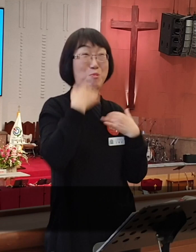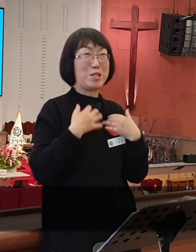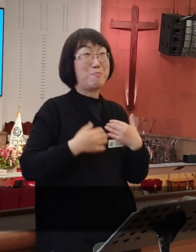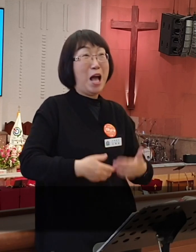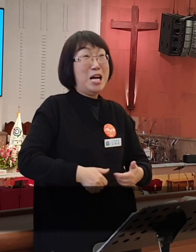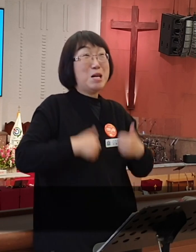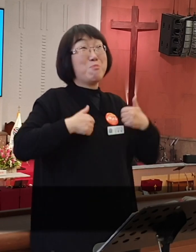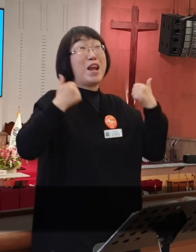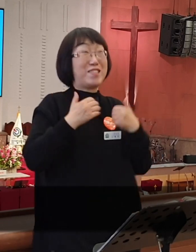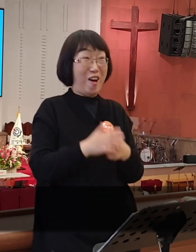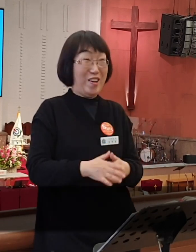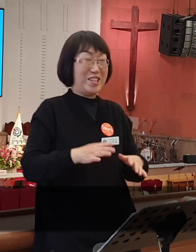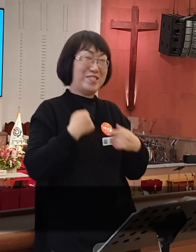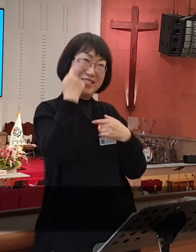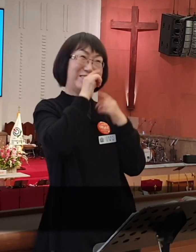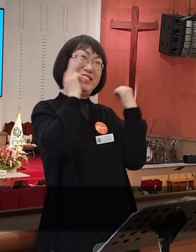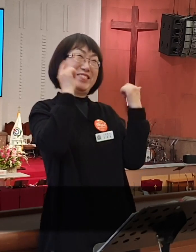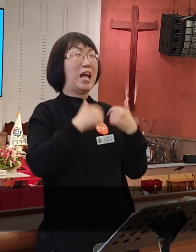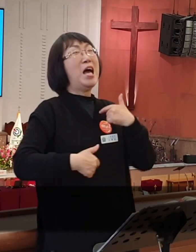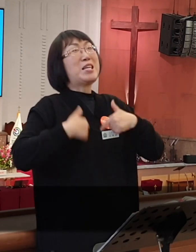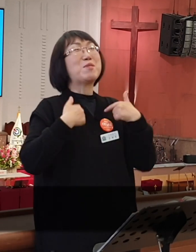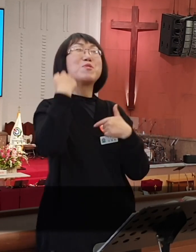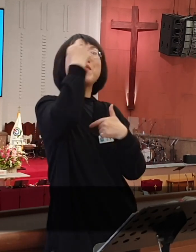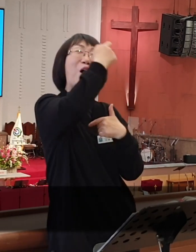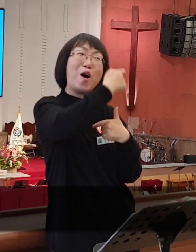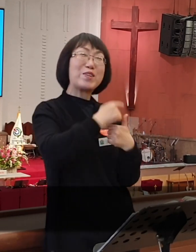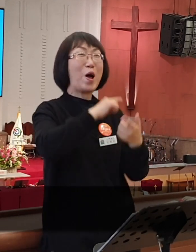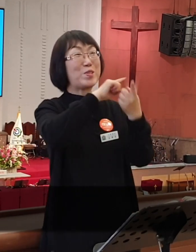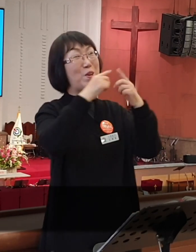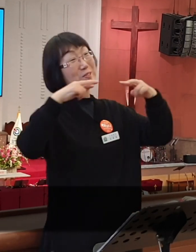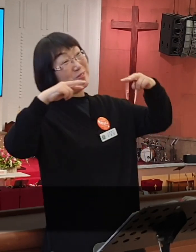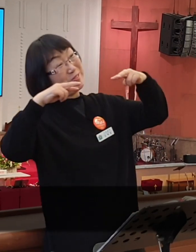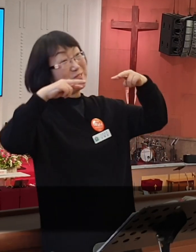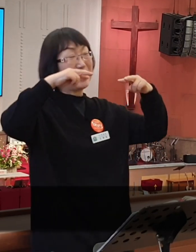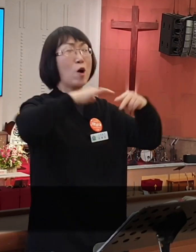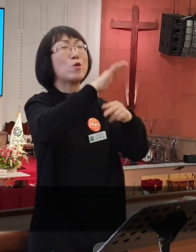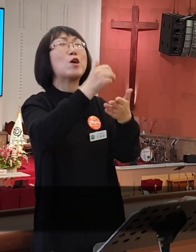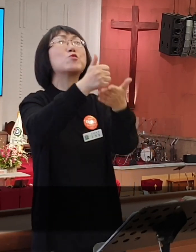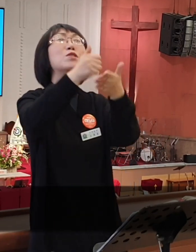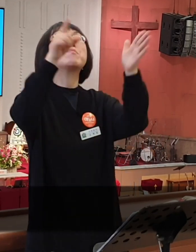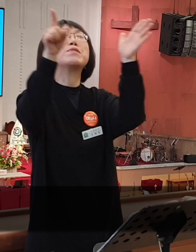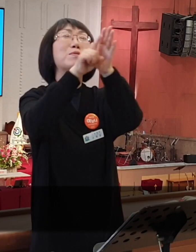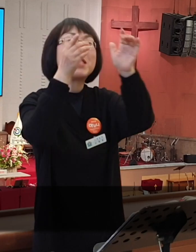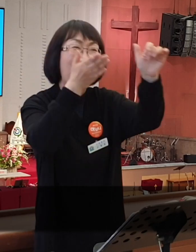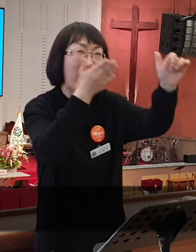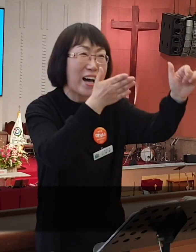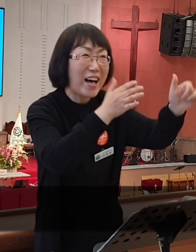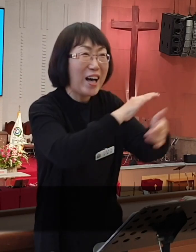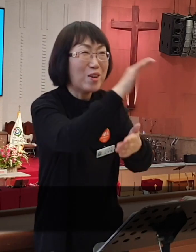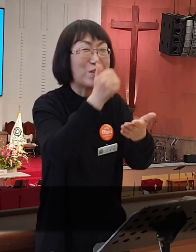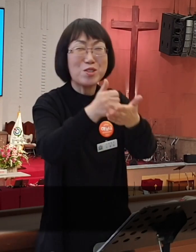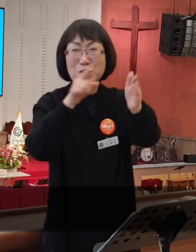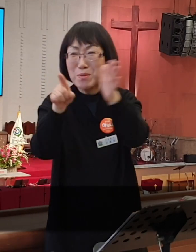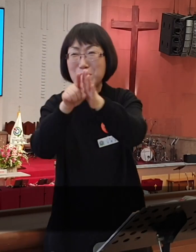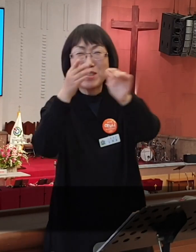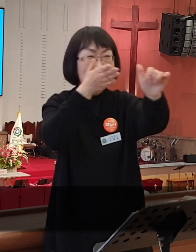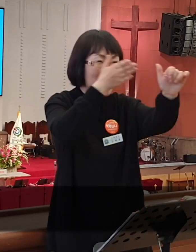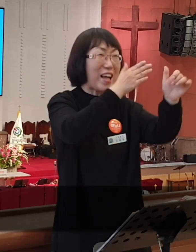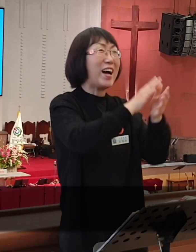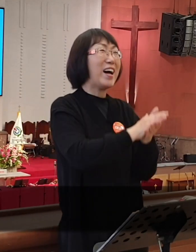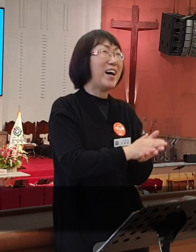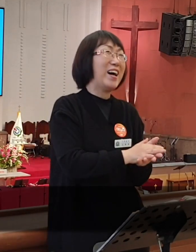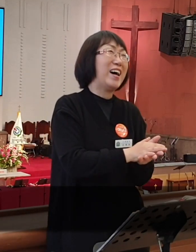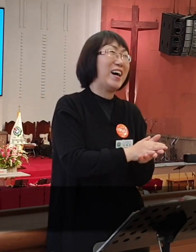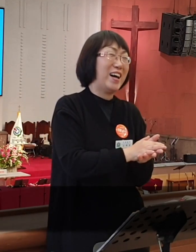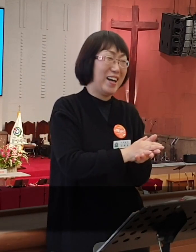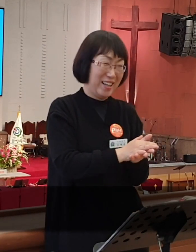얼굴을 피시고 기쁨의 얼굴로요 서로를 보시면서 우리 주님을 믿읍시다. 예, 우리 주님을 믿읍시다. 주님을